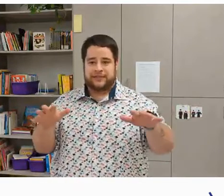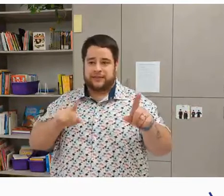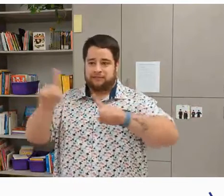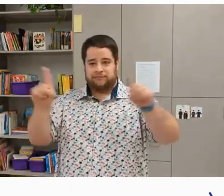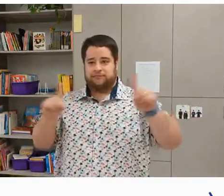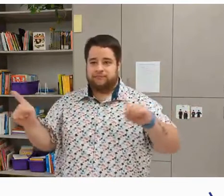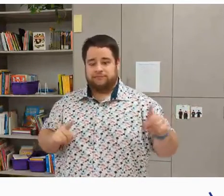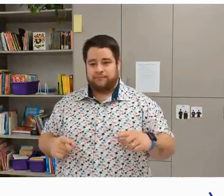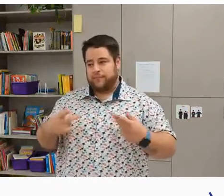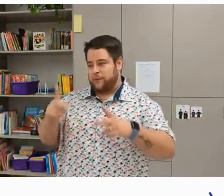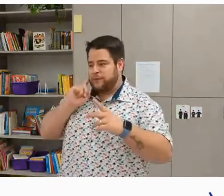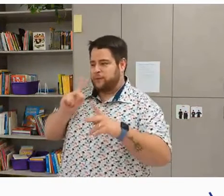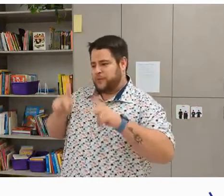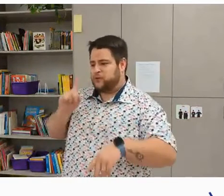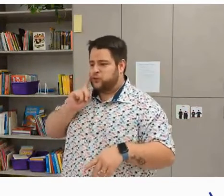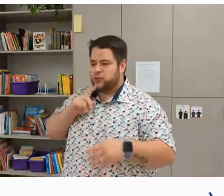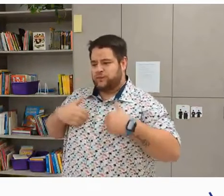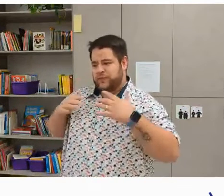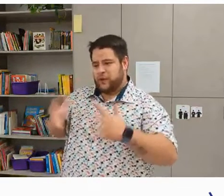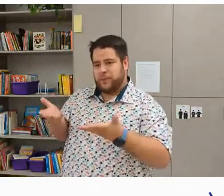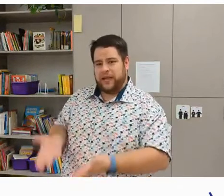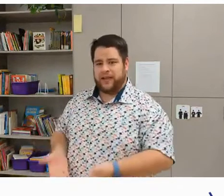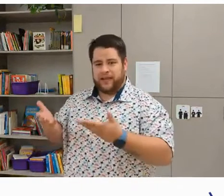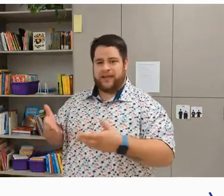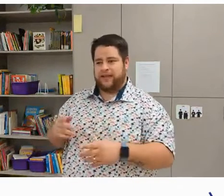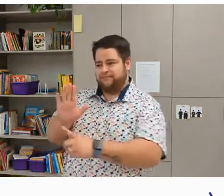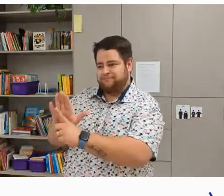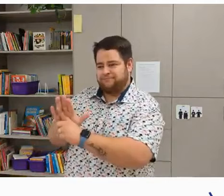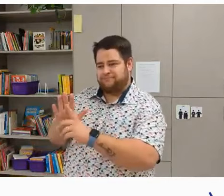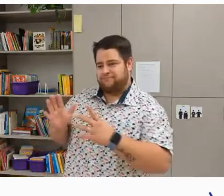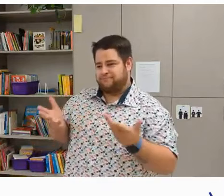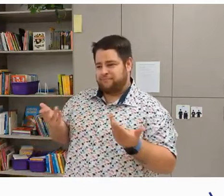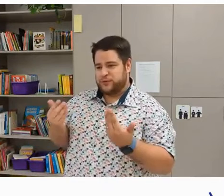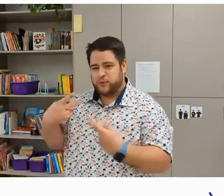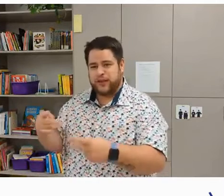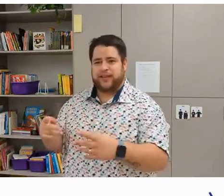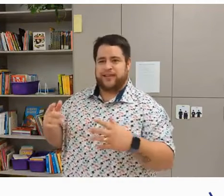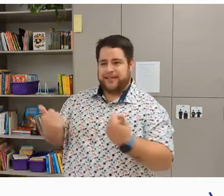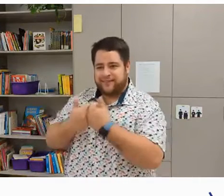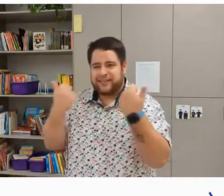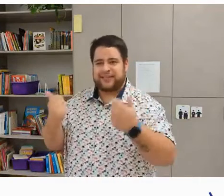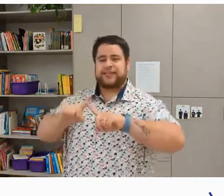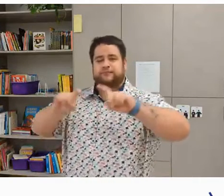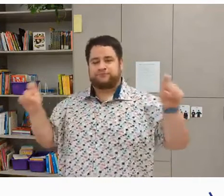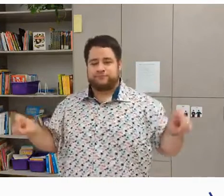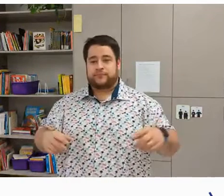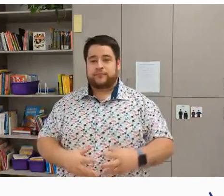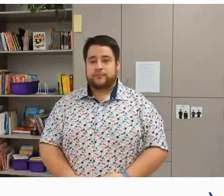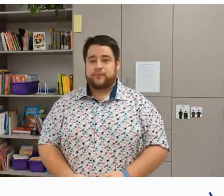sourdes vivent leur vie, c'est quoi leurs besoins, c'est quoi leurs défis, etc. Et puis ici, à l'école